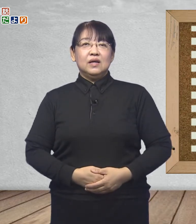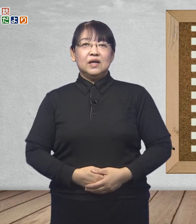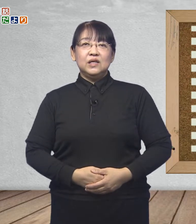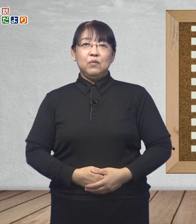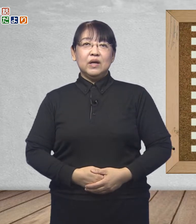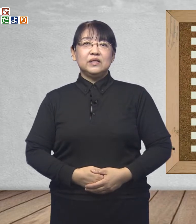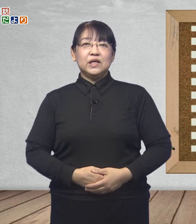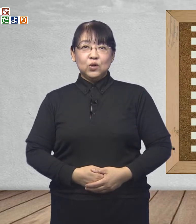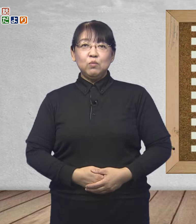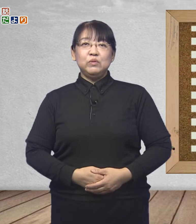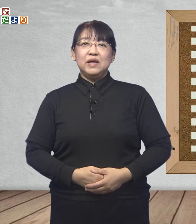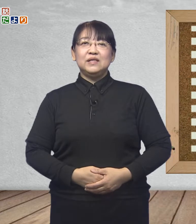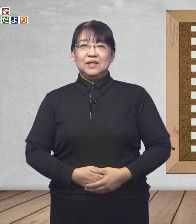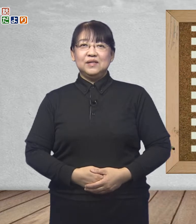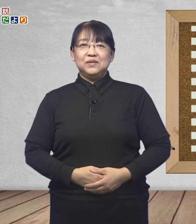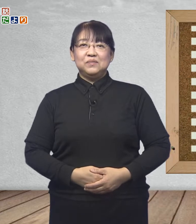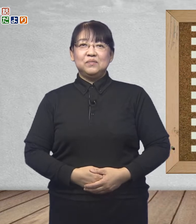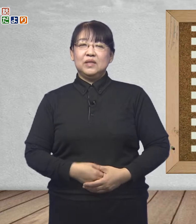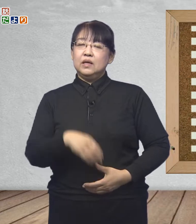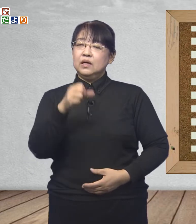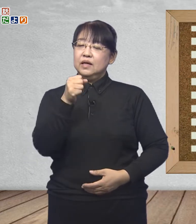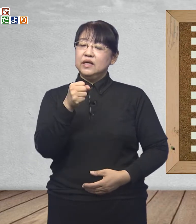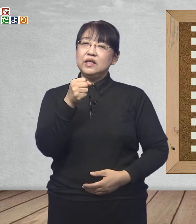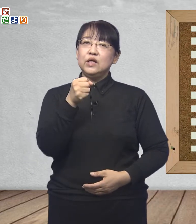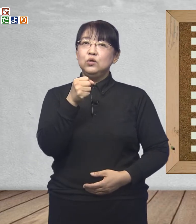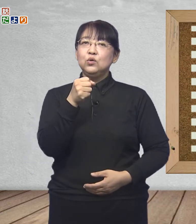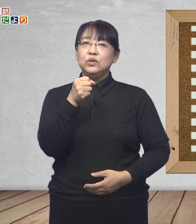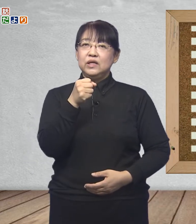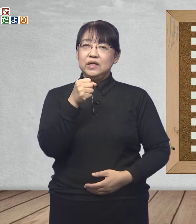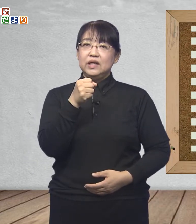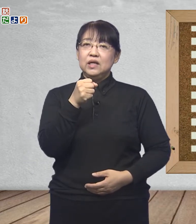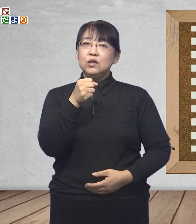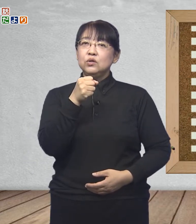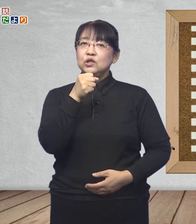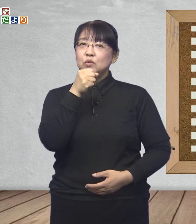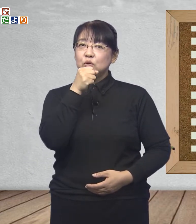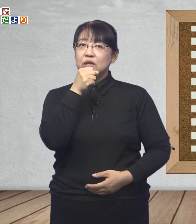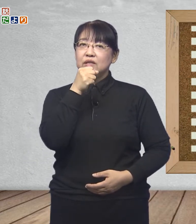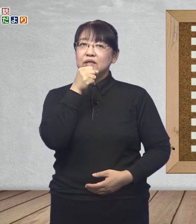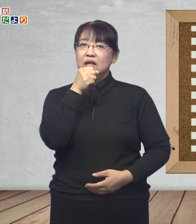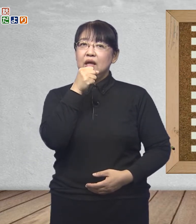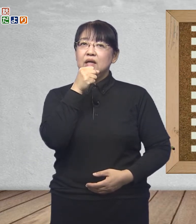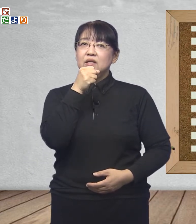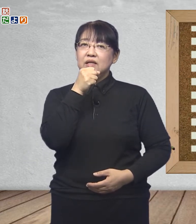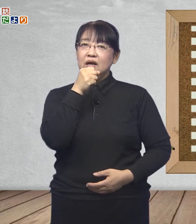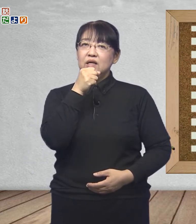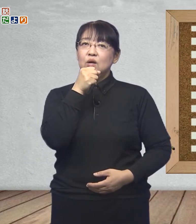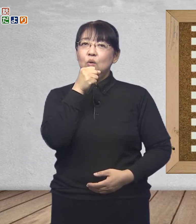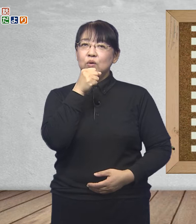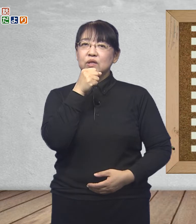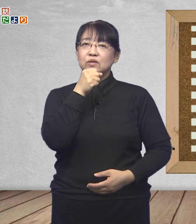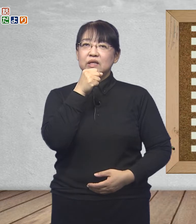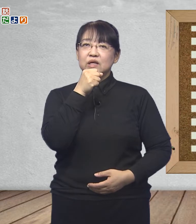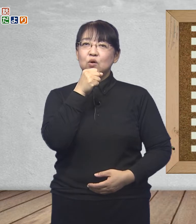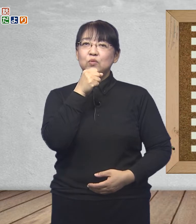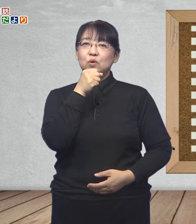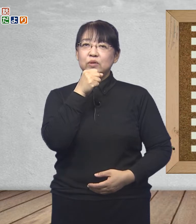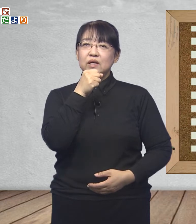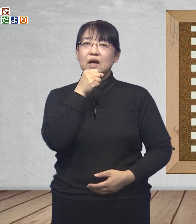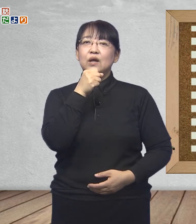風邪は咳き込むイメージです。片手でグーを握り、口元に当てて2回大きく咳き込むように表